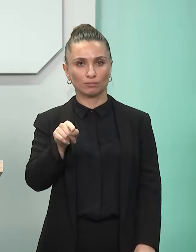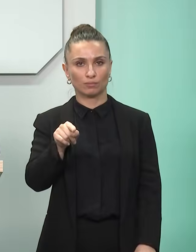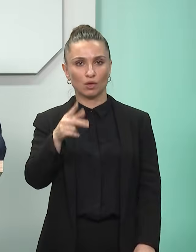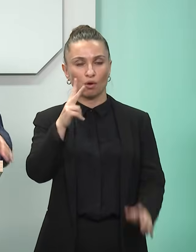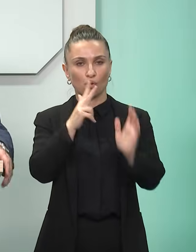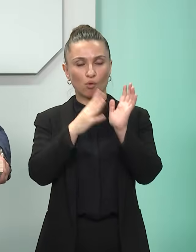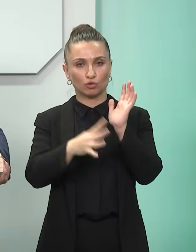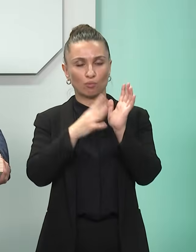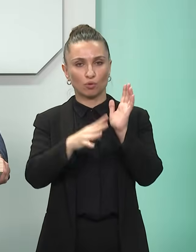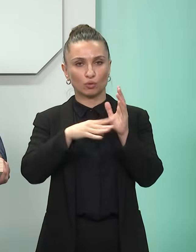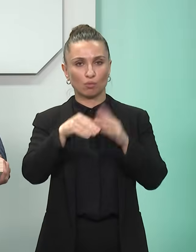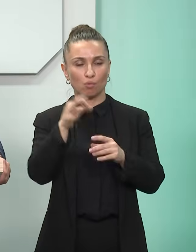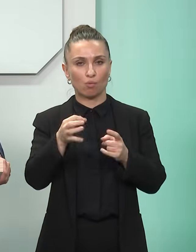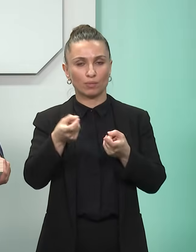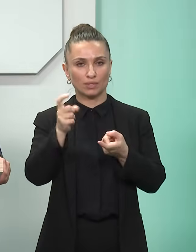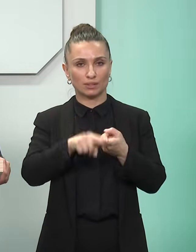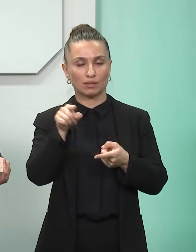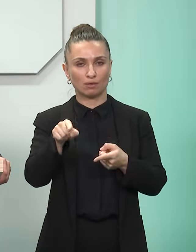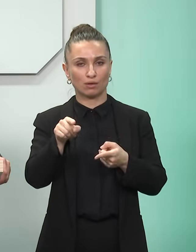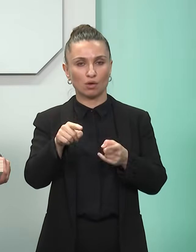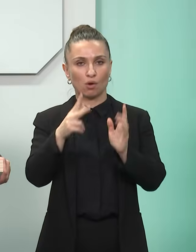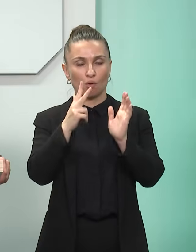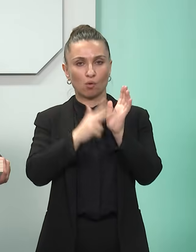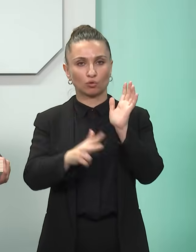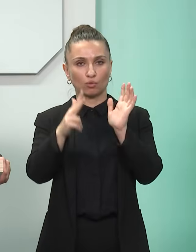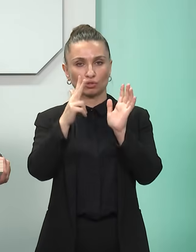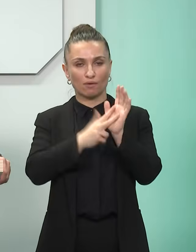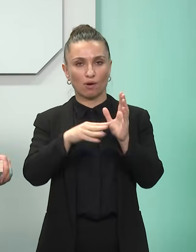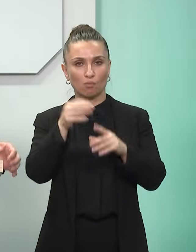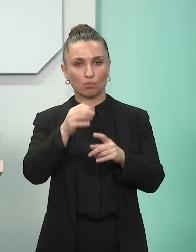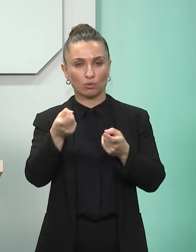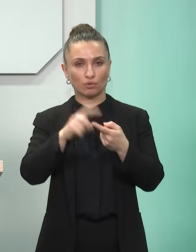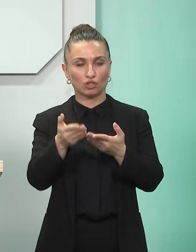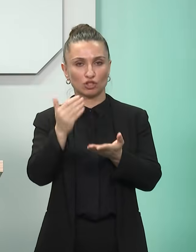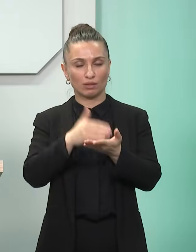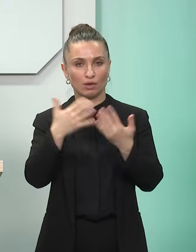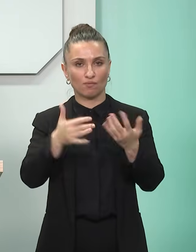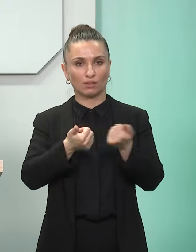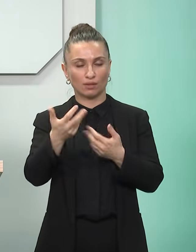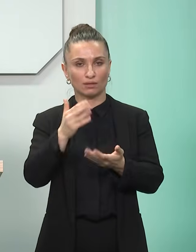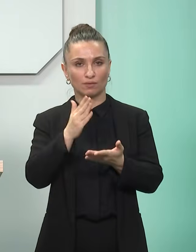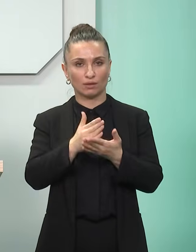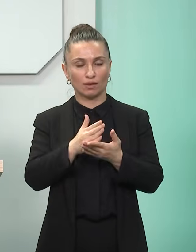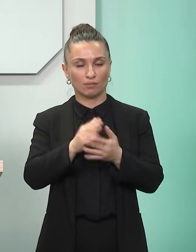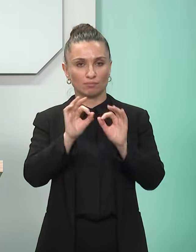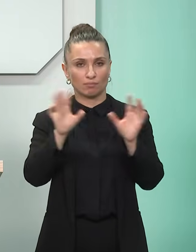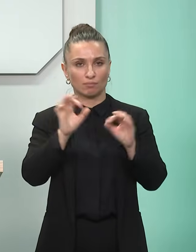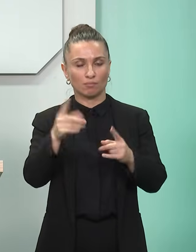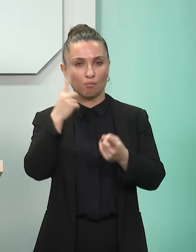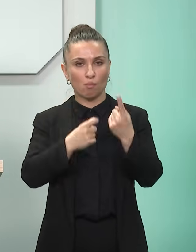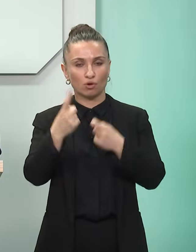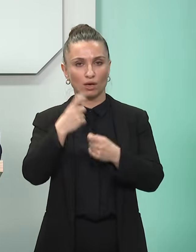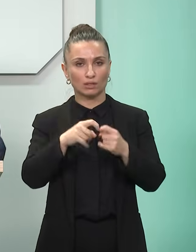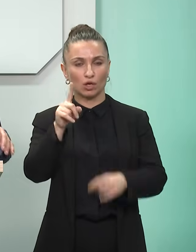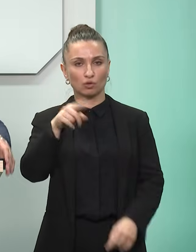შემთხვევაში 90 საარჩევნო უბნიდან 88 საარჩევნო უბნის შედეგი არის დათვლილი. წარმოგიდგენთ